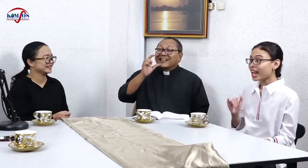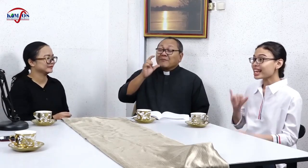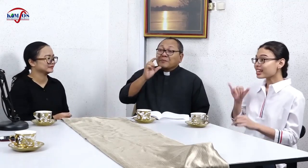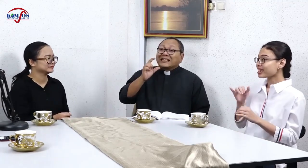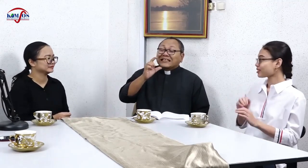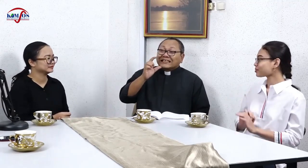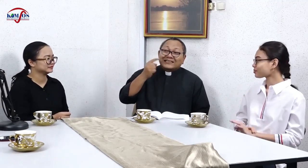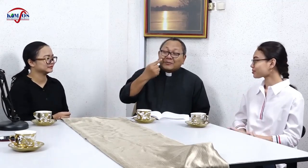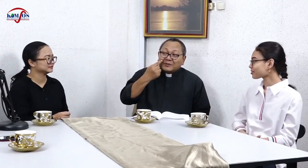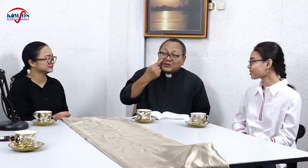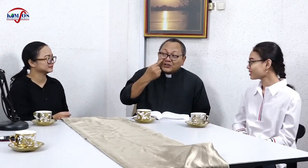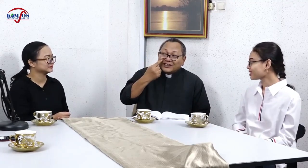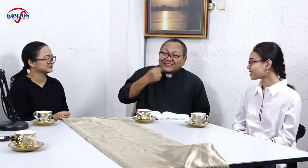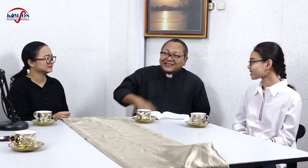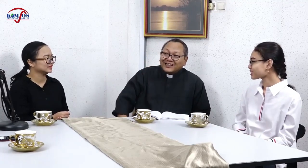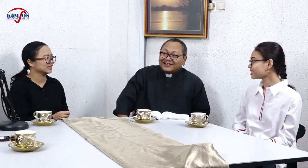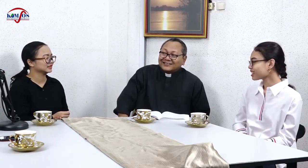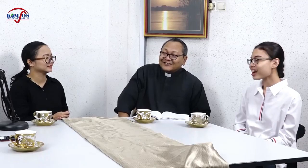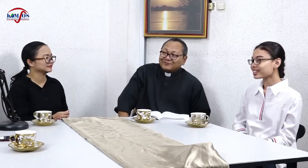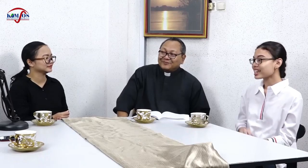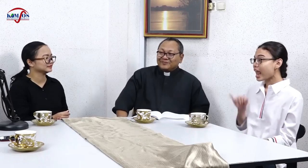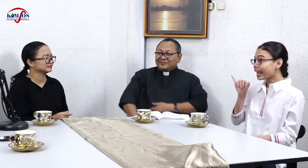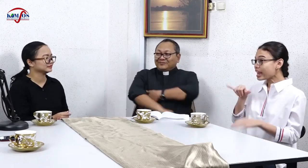dengan gerak bibir Didik tapi menunjuk